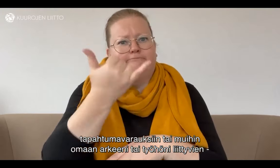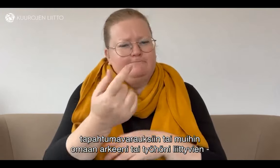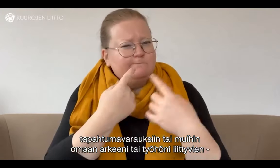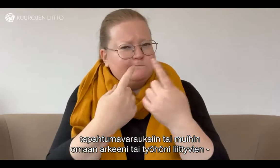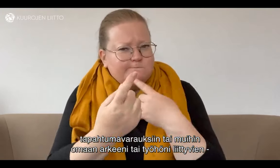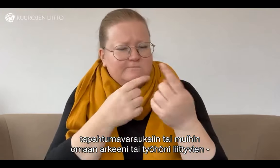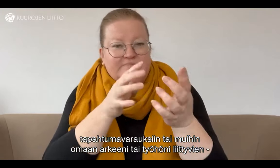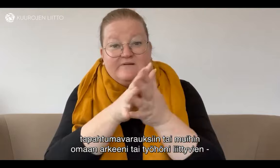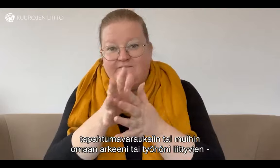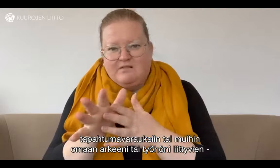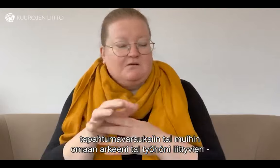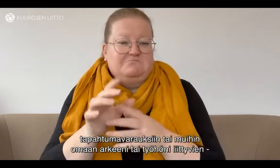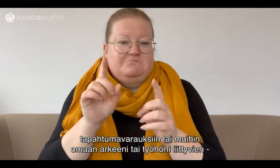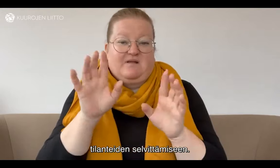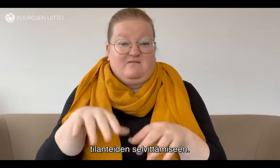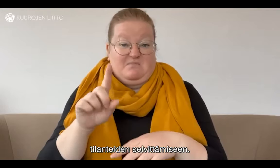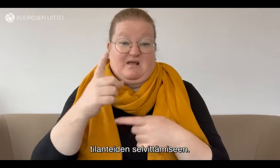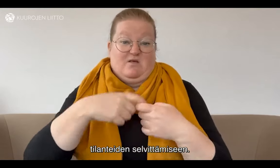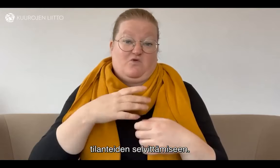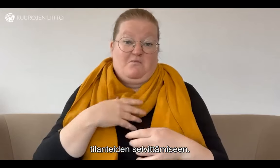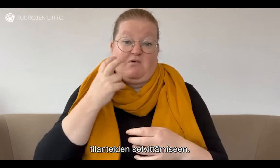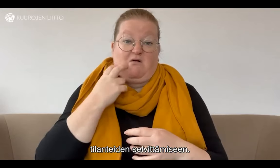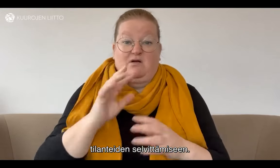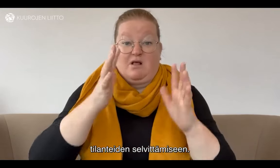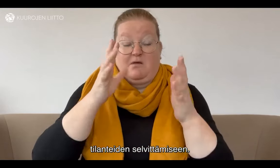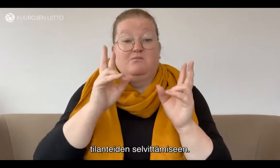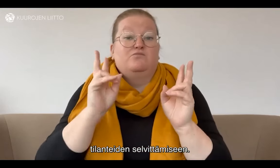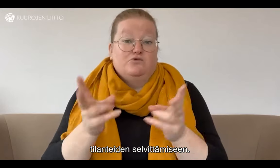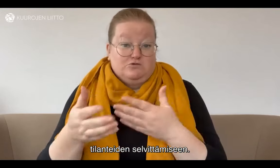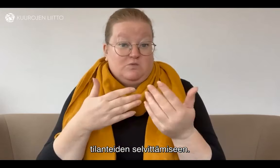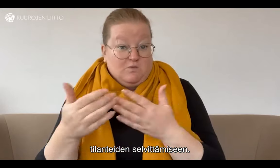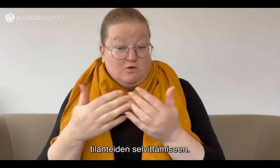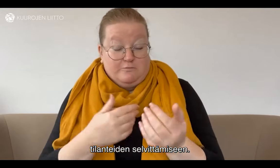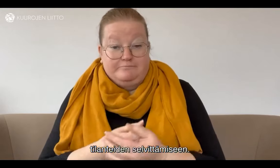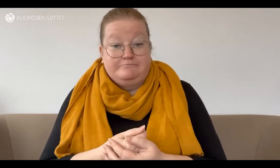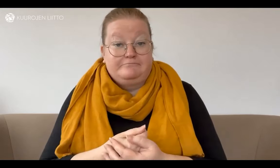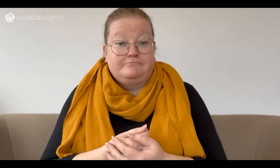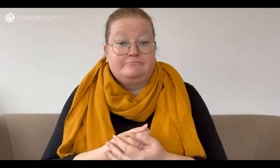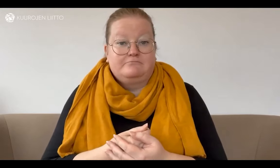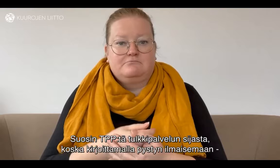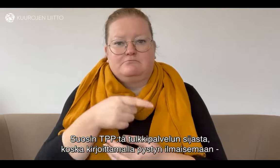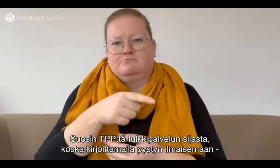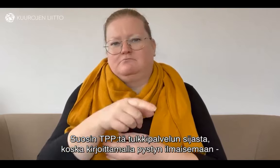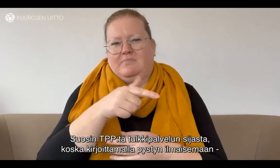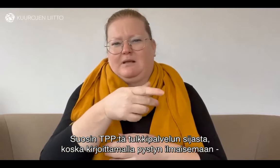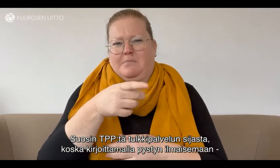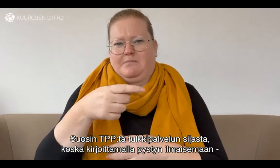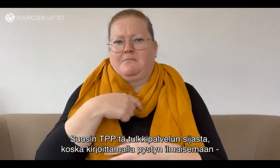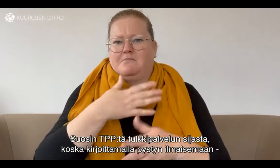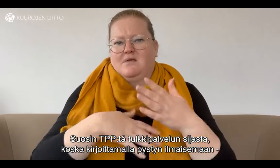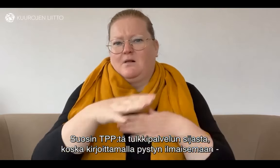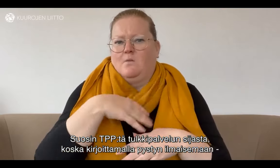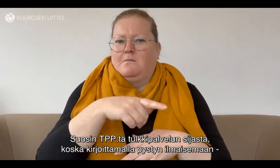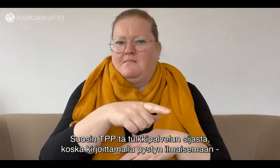tapahtumavarauksiin tai muihin omaan arkeeni tai työhöni liittyvien tilanteiden selvittämiseen.